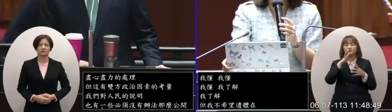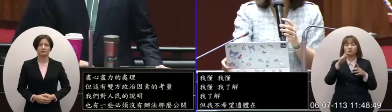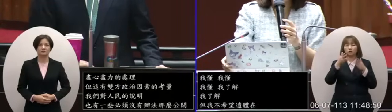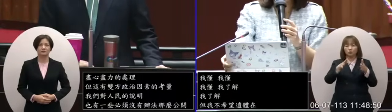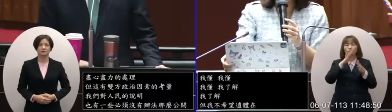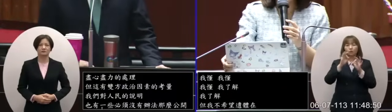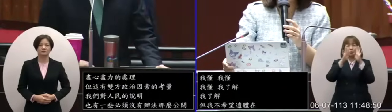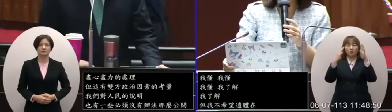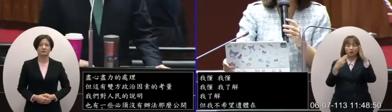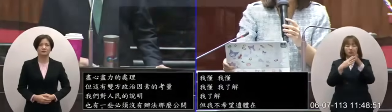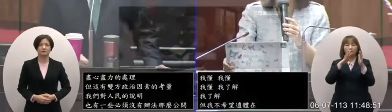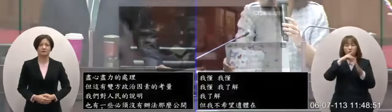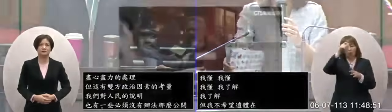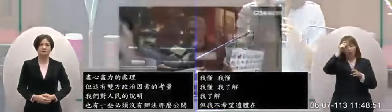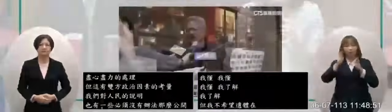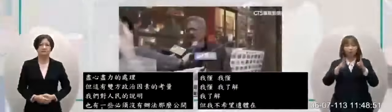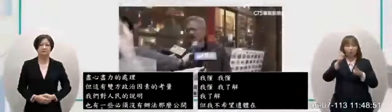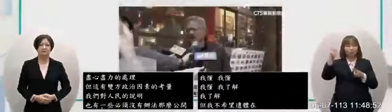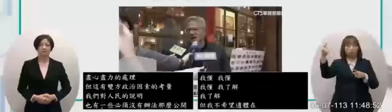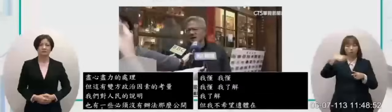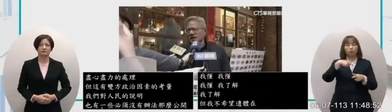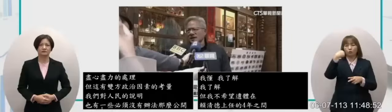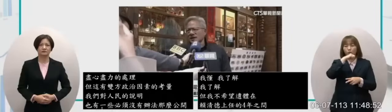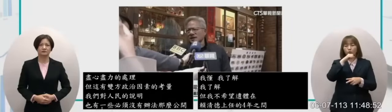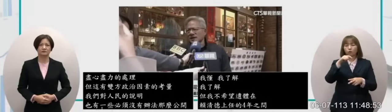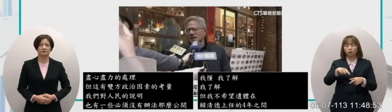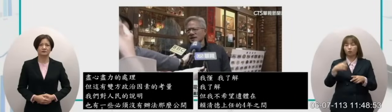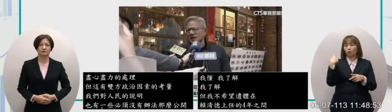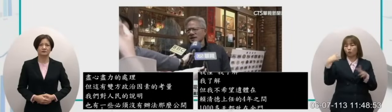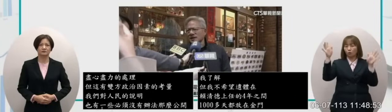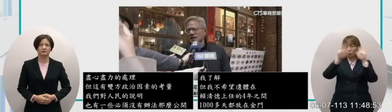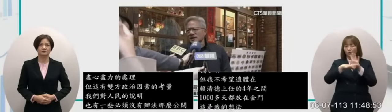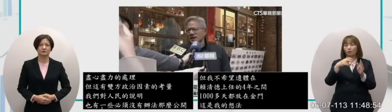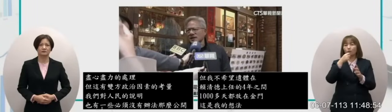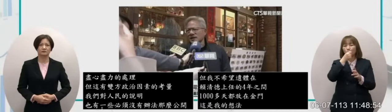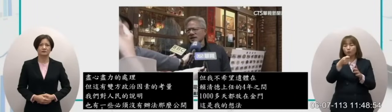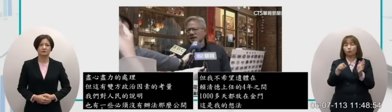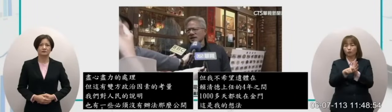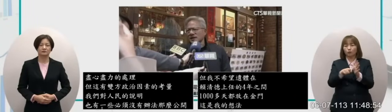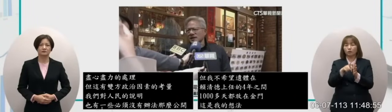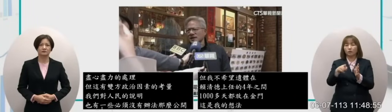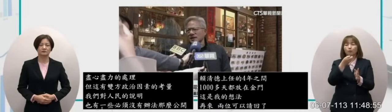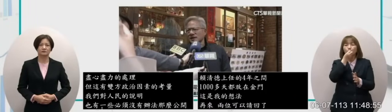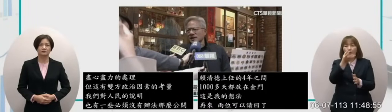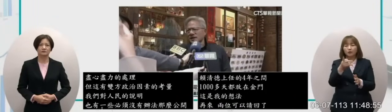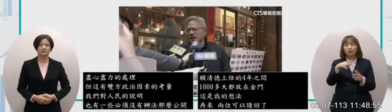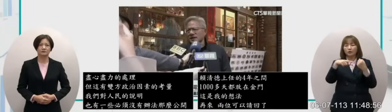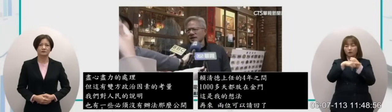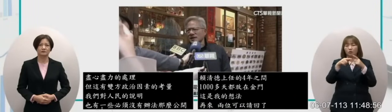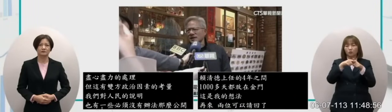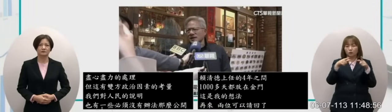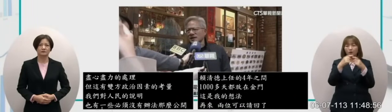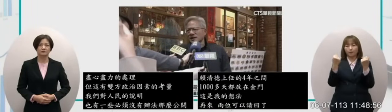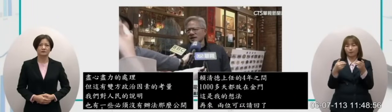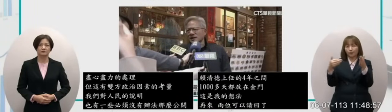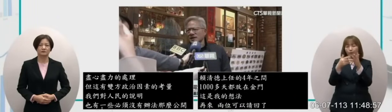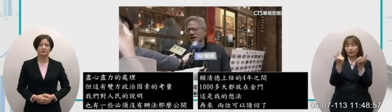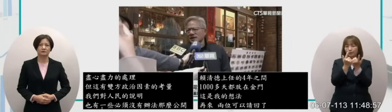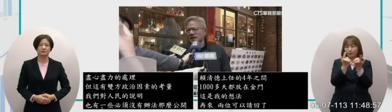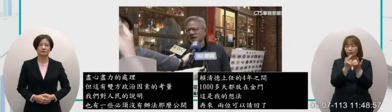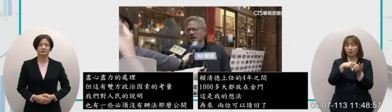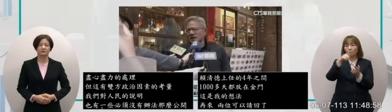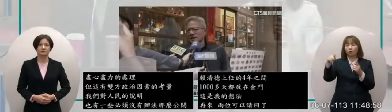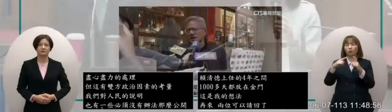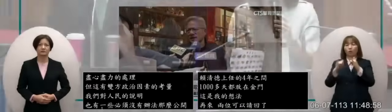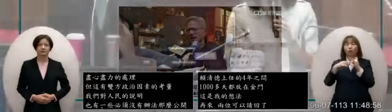达的这个黄仁勋执行长来到台湾，他昨天晚上受访的时候透露哦，研发中心会靠近台北，我们台湾